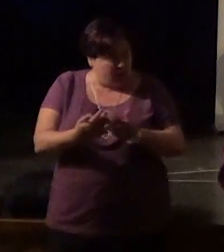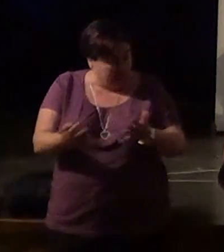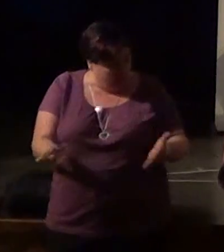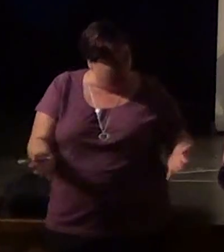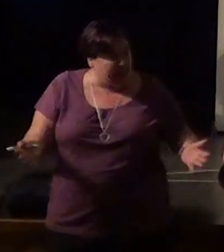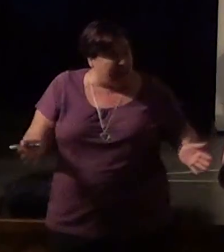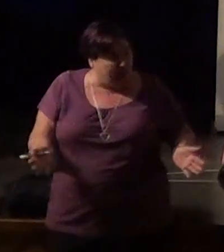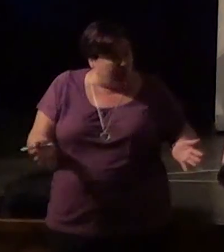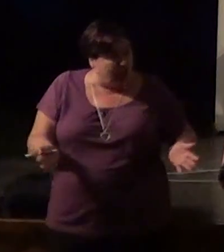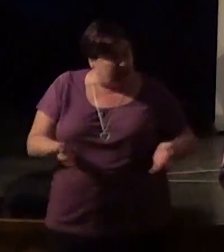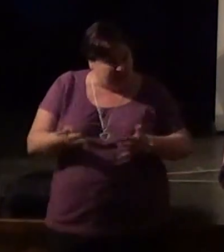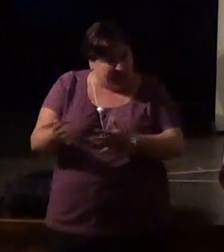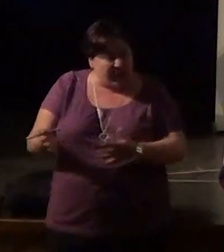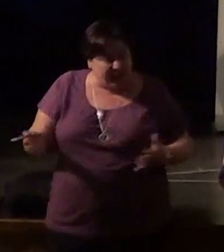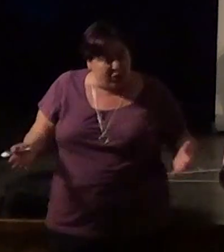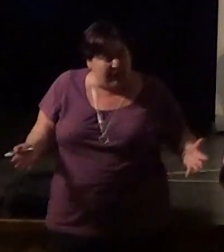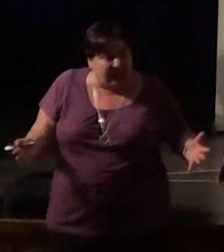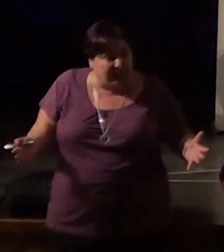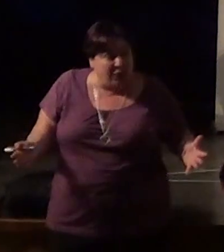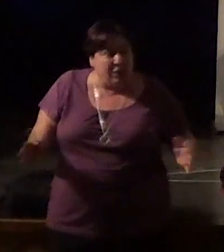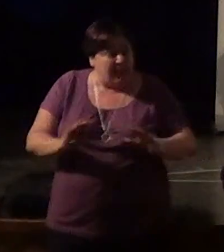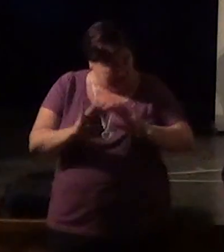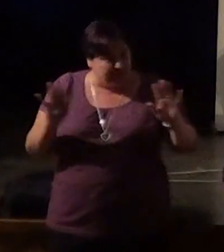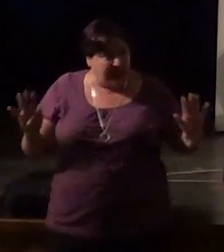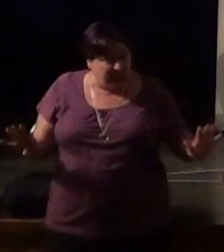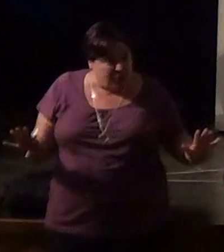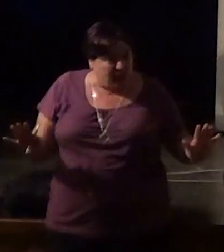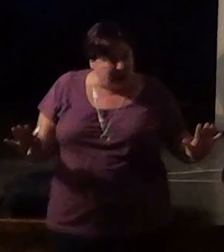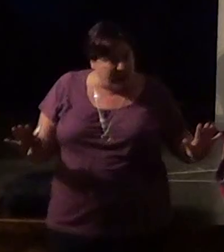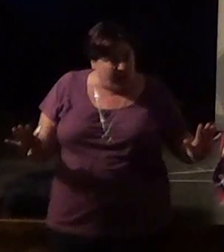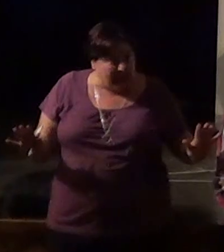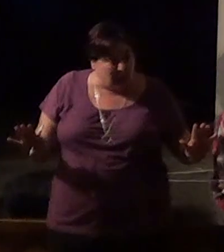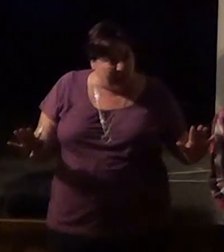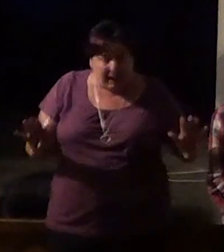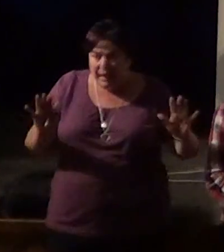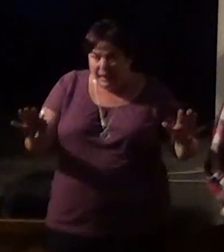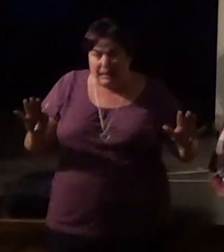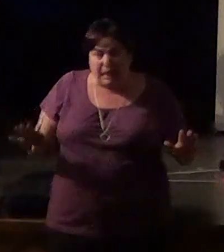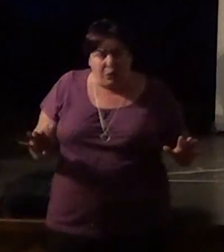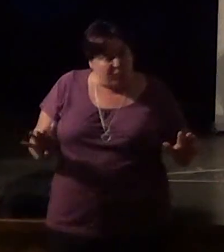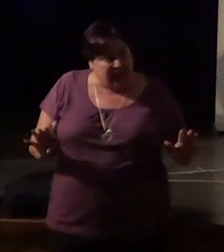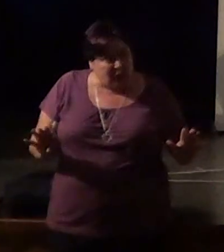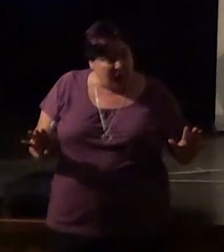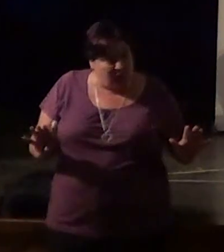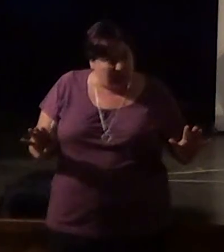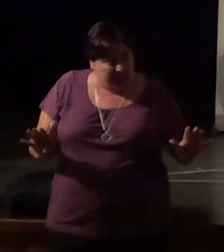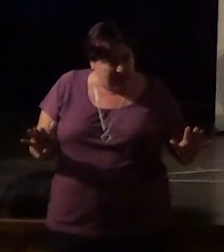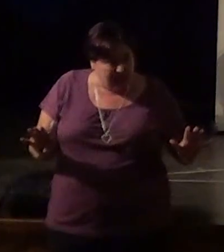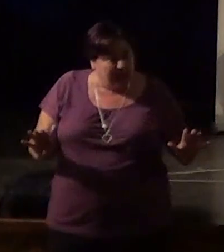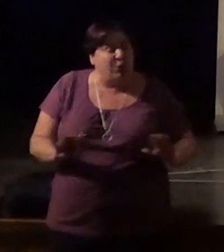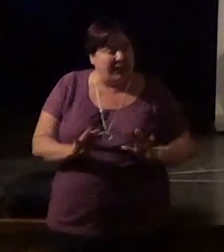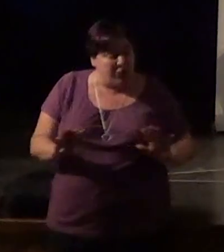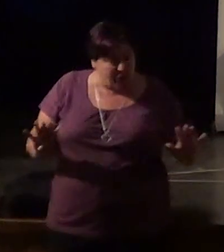no habla nada de la PAC. Y cuando resulta que no habla nada, algo quiere decir. Porque si